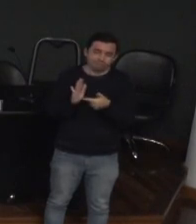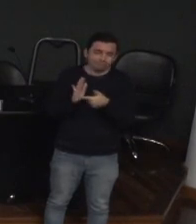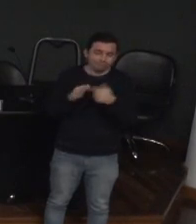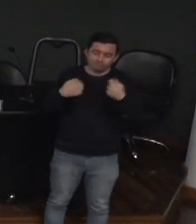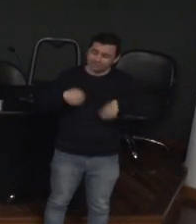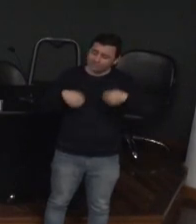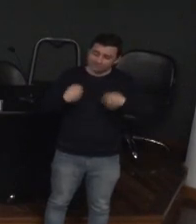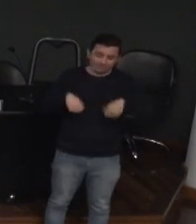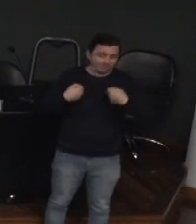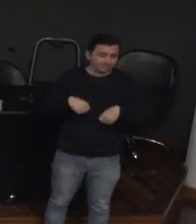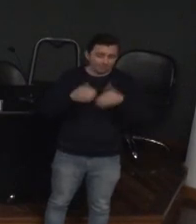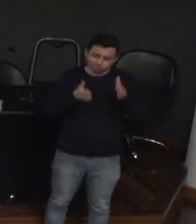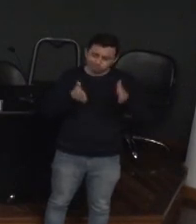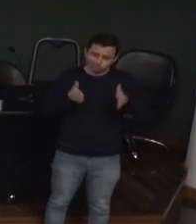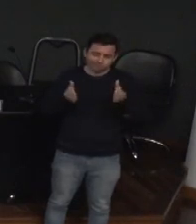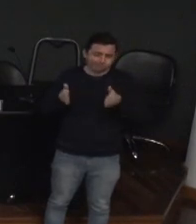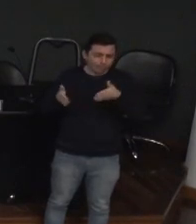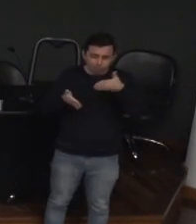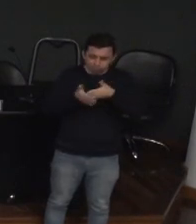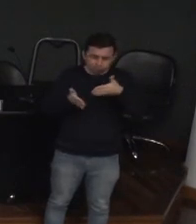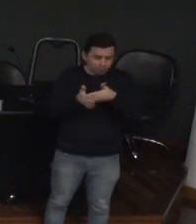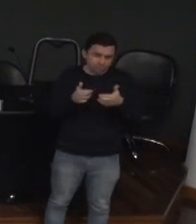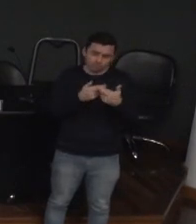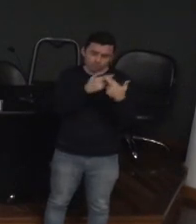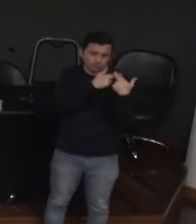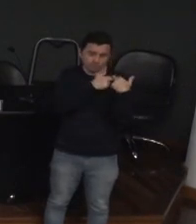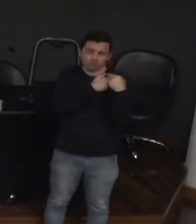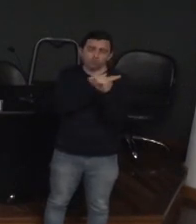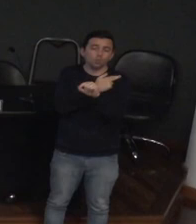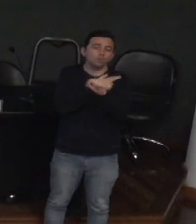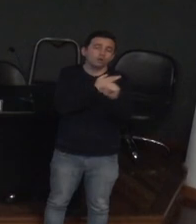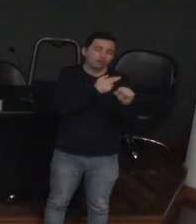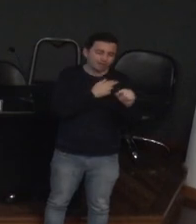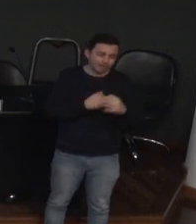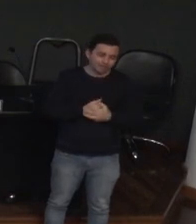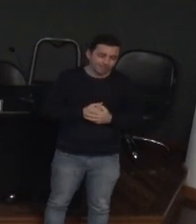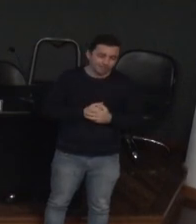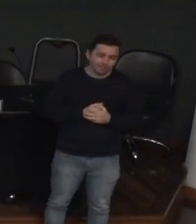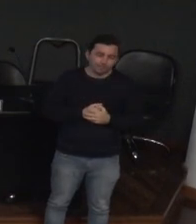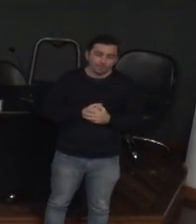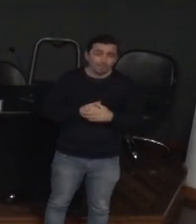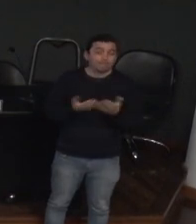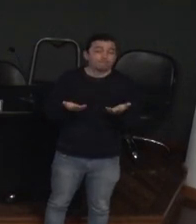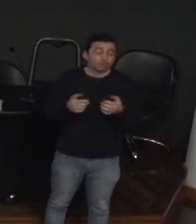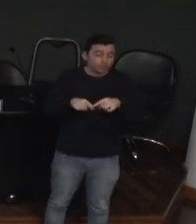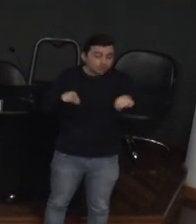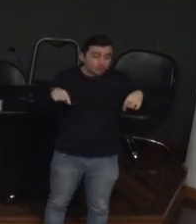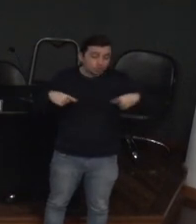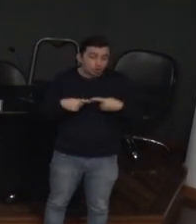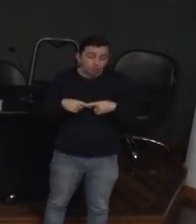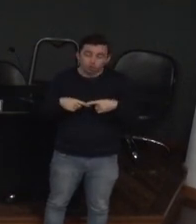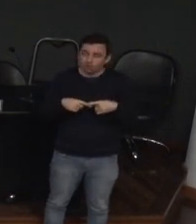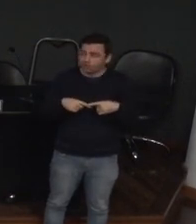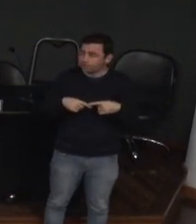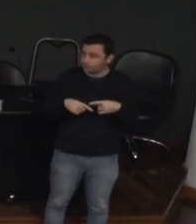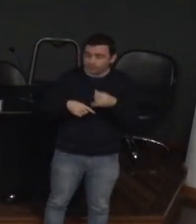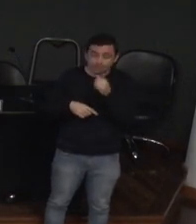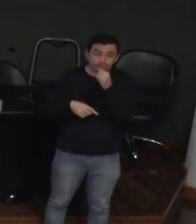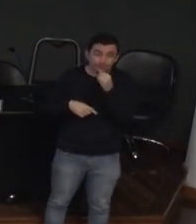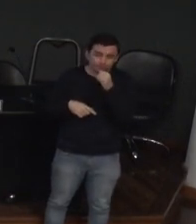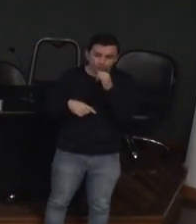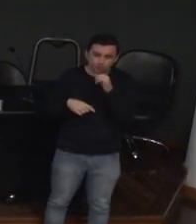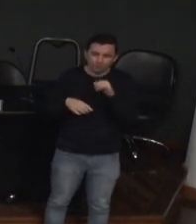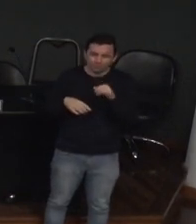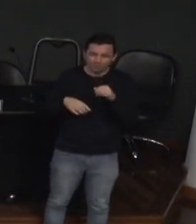Por isso que a gente tem que ter políticas para delimitar a responsabilidade. E sobre o que é a responsabilidade? Vamos lá. No escritório. Vou dar um exemplo do escritório, que é